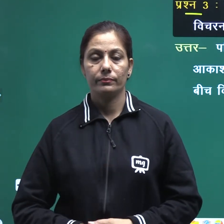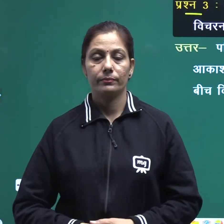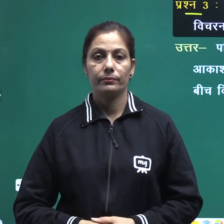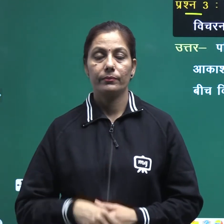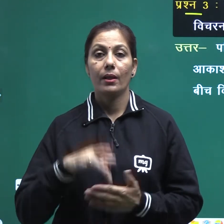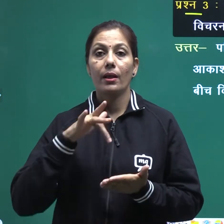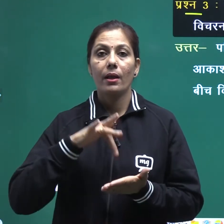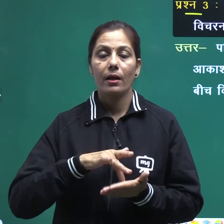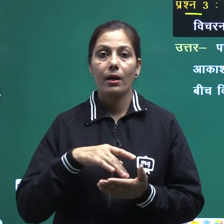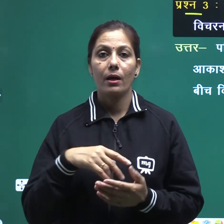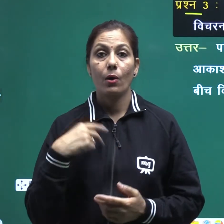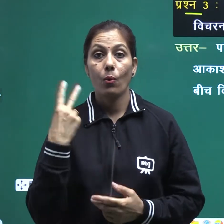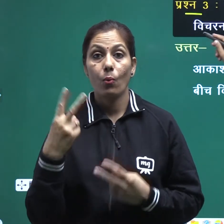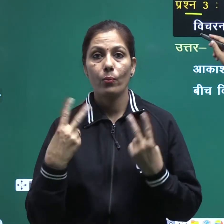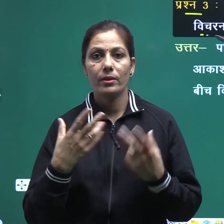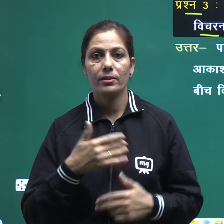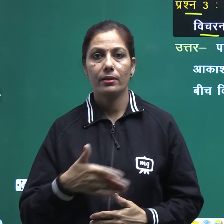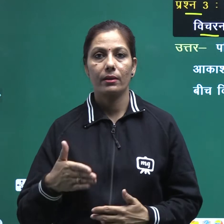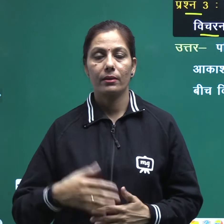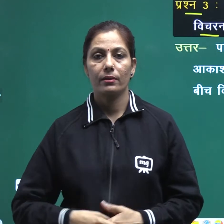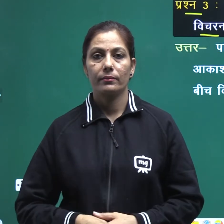फोन कहां विश करना चाहता है